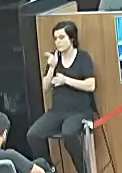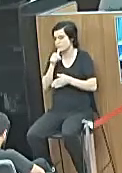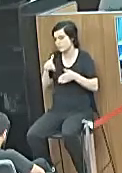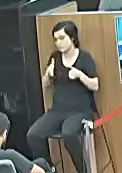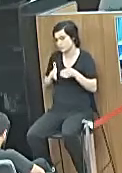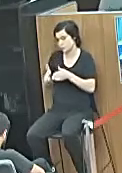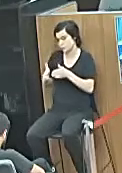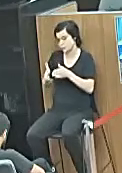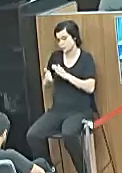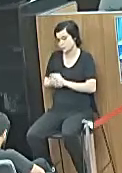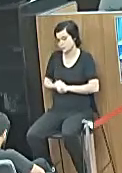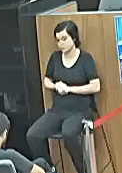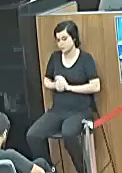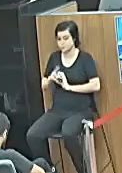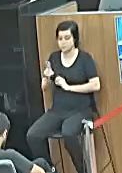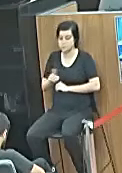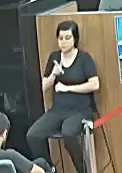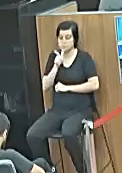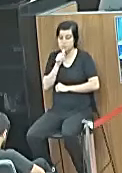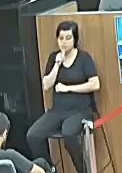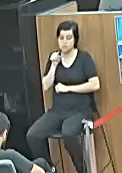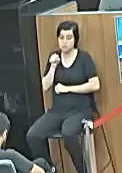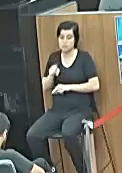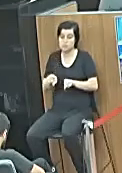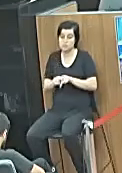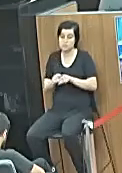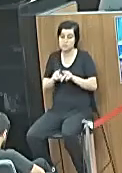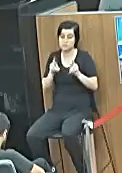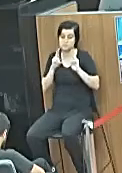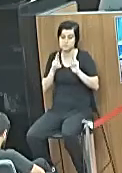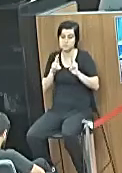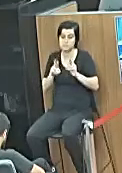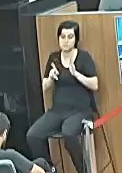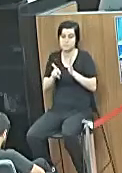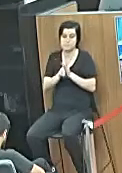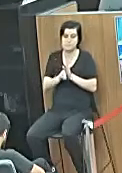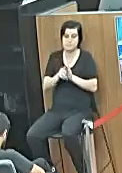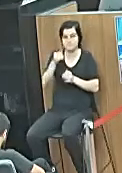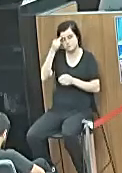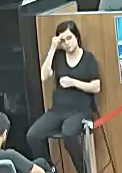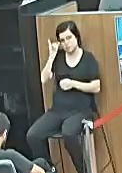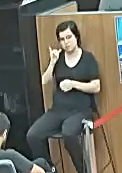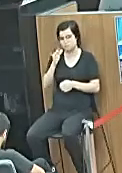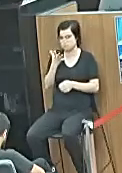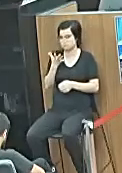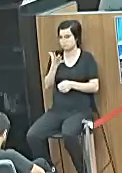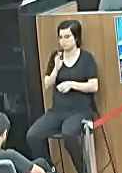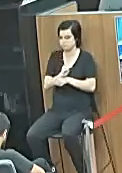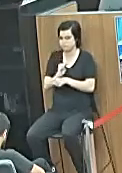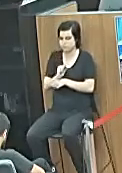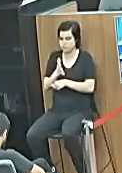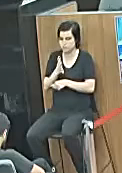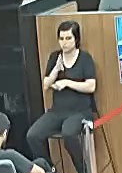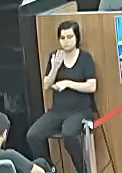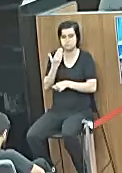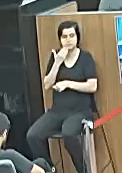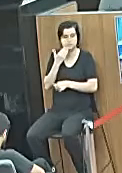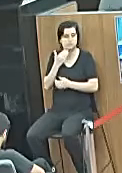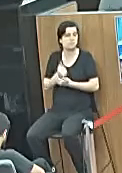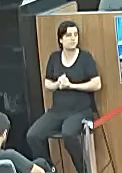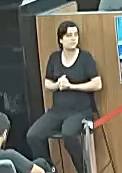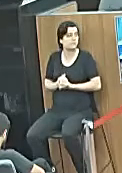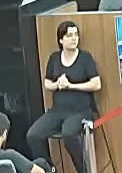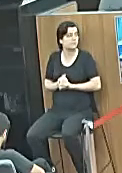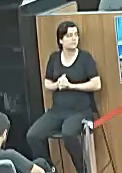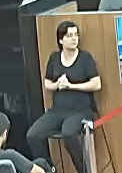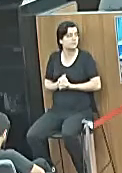instrumento de gestão do uso das águas e da responsabilização dos infratores desmembrar a ação 4238